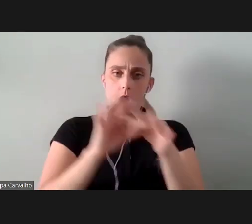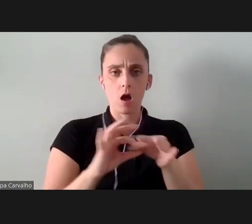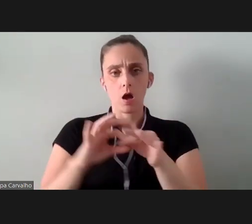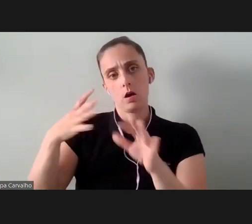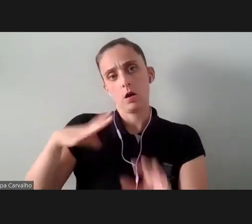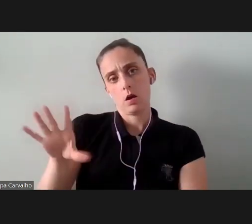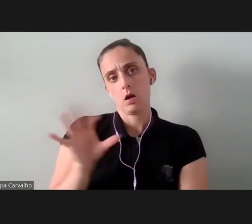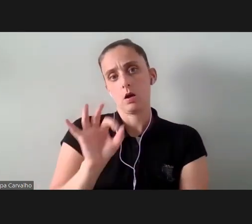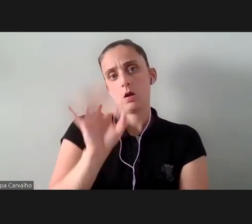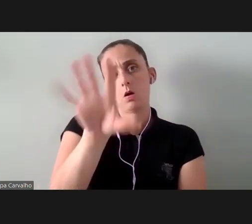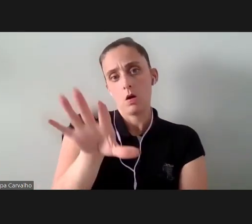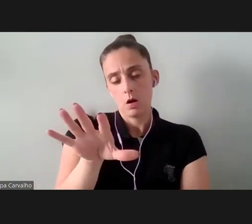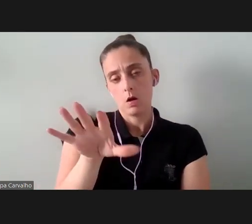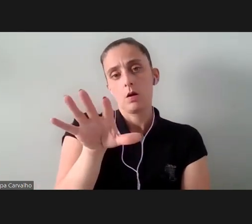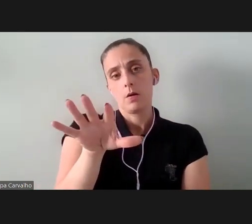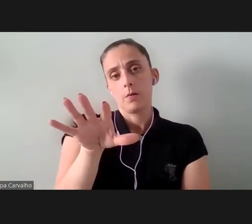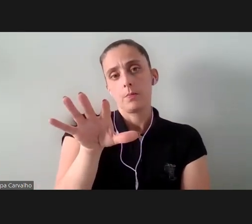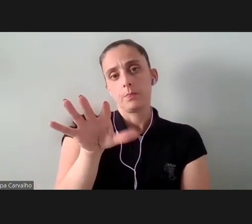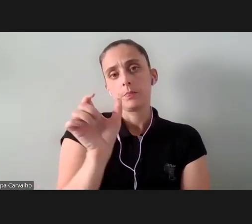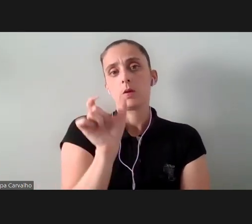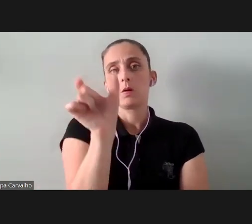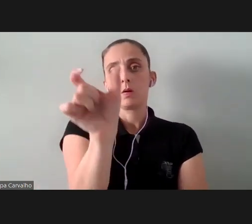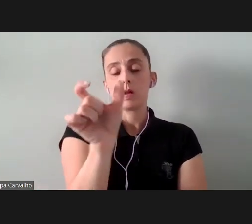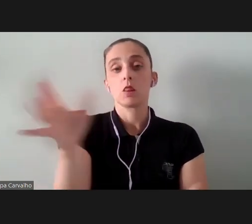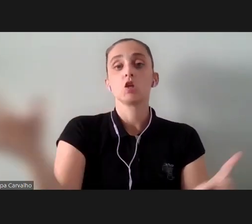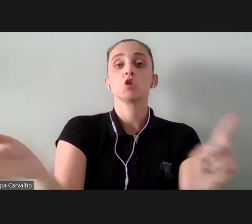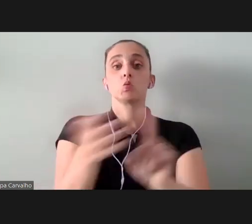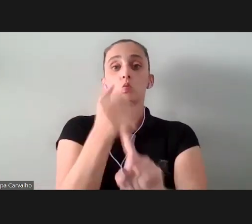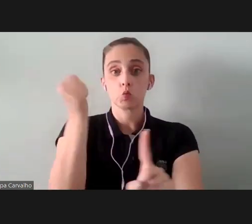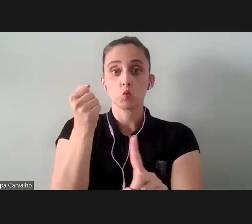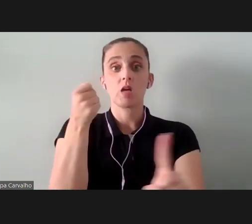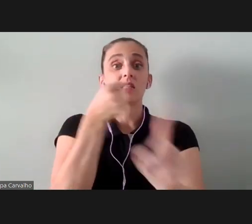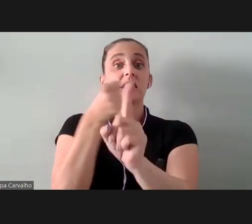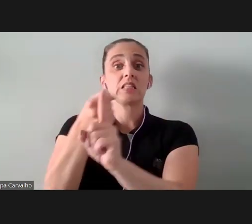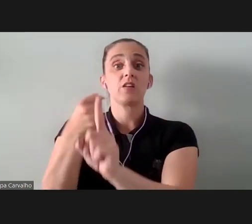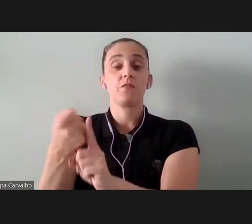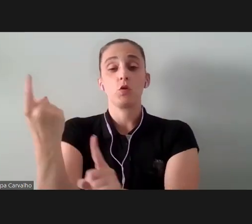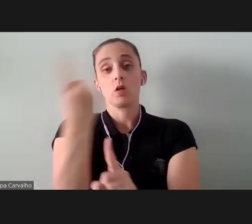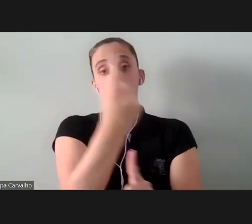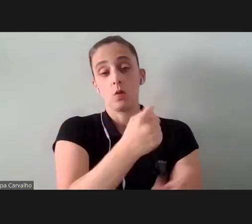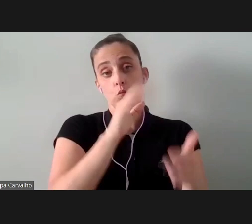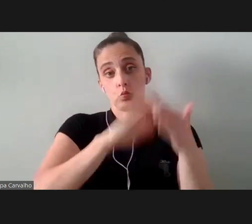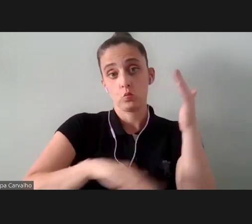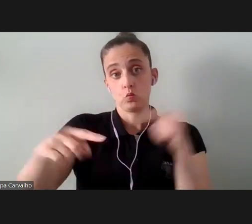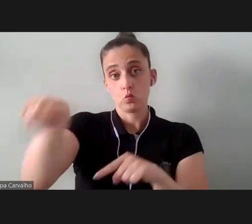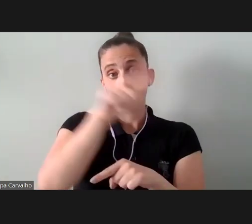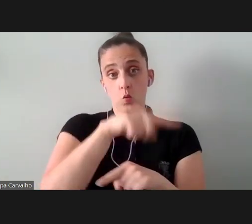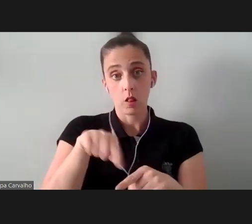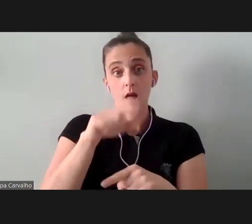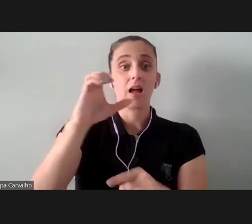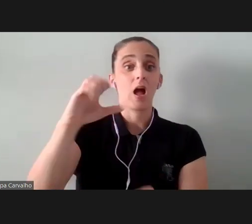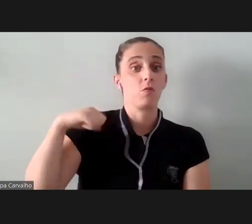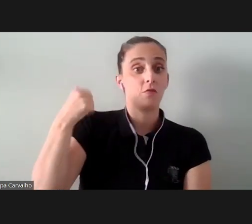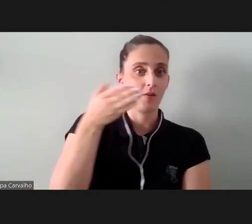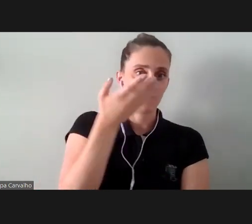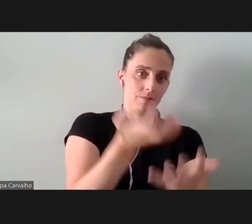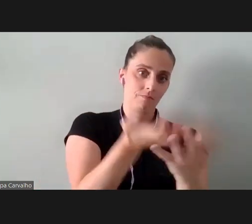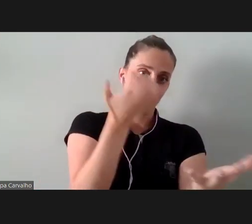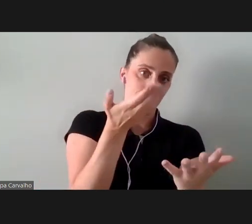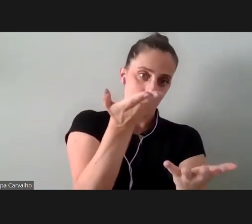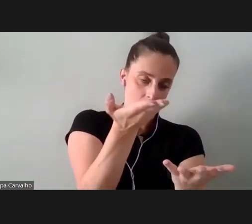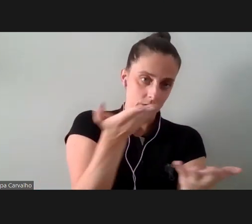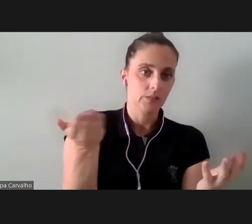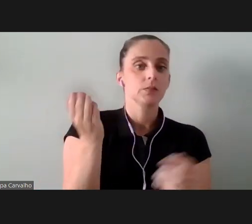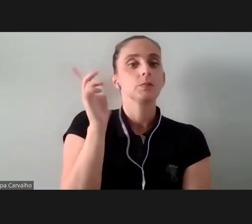de dar uma palavra de sucesso nos desafios de cada um de nós, em particular para Cabo Verde, e não